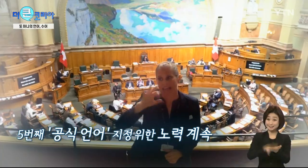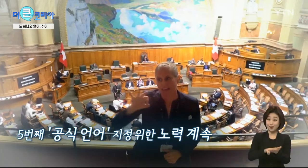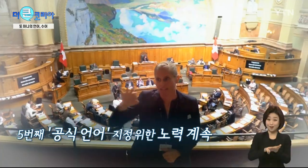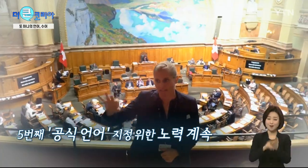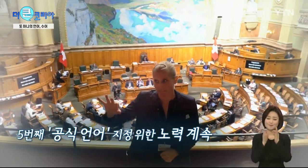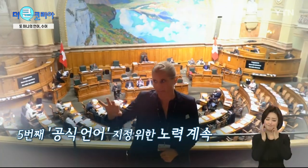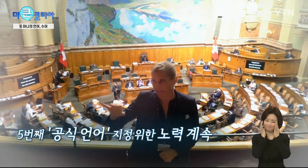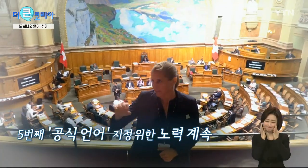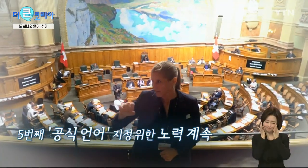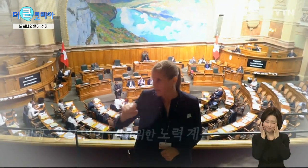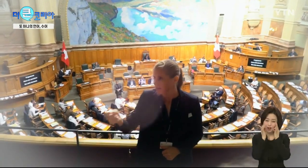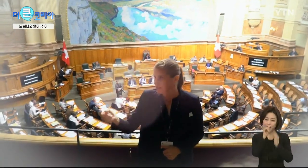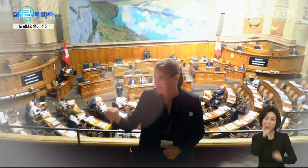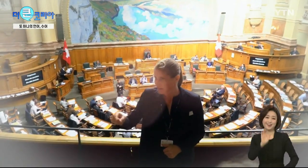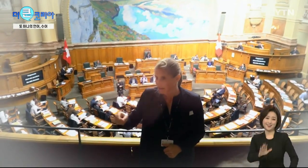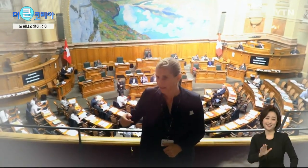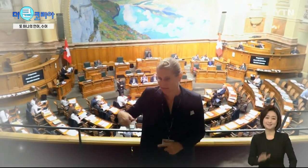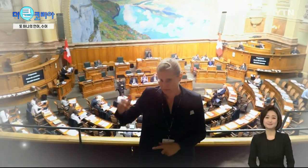지정하려는 이유입니다.